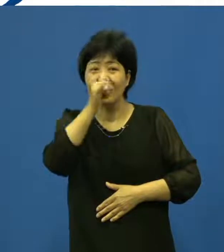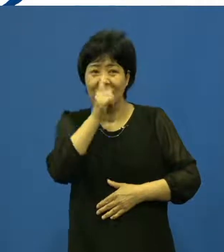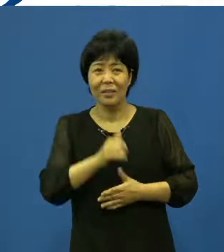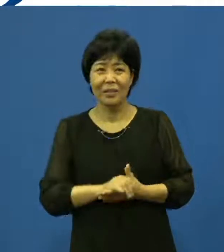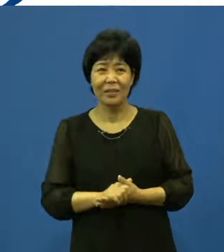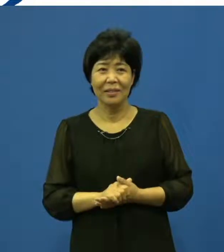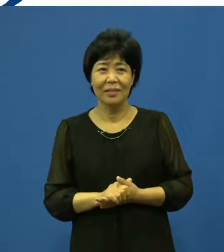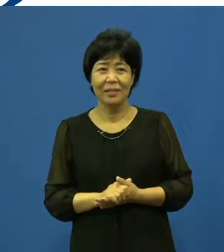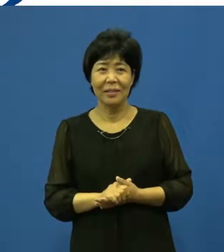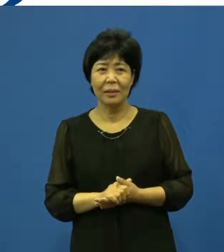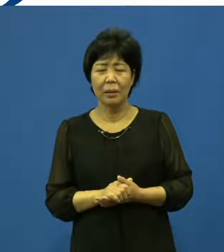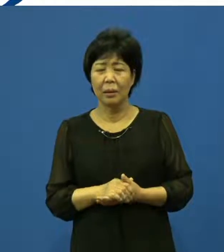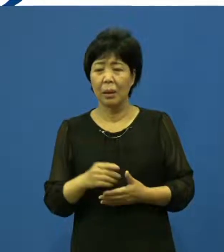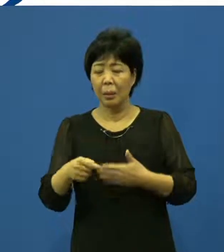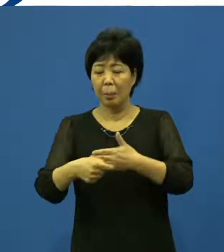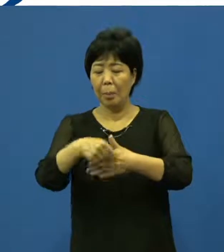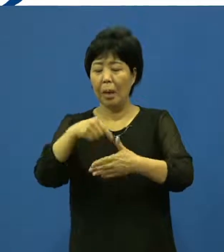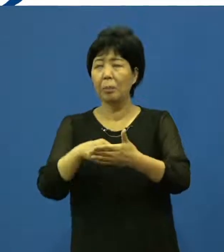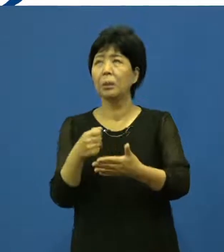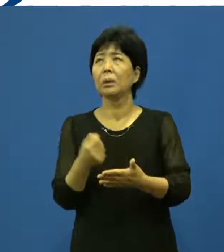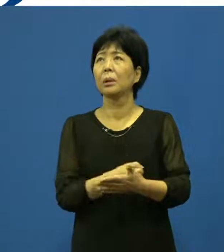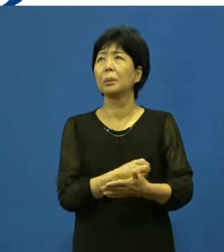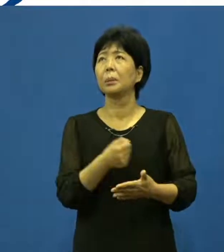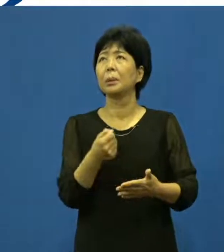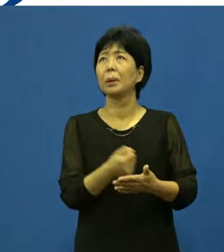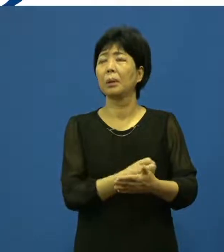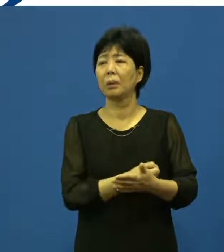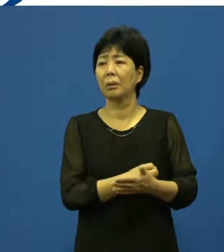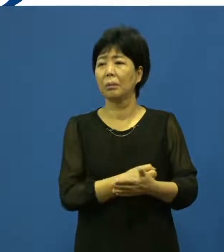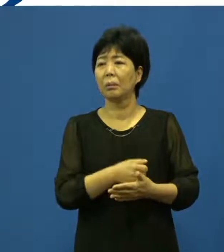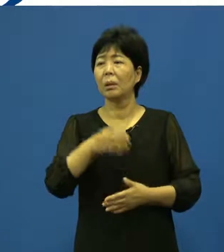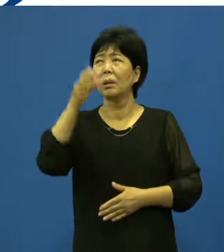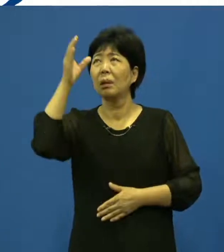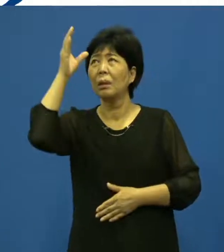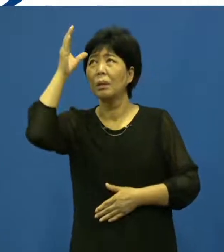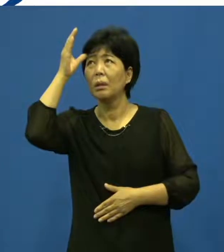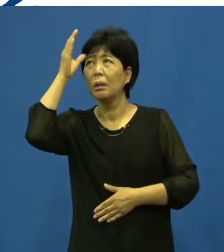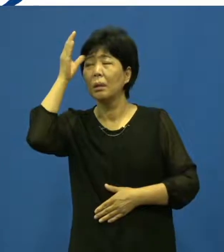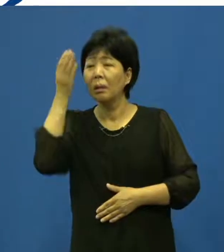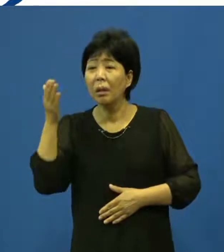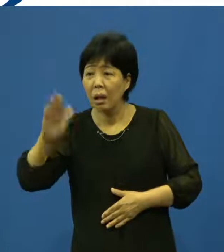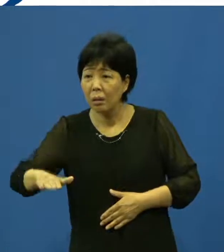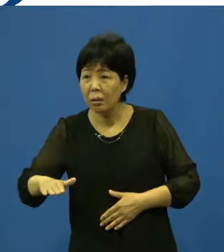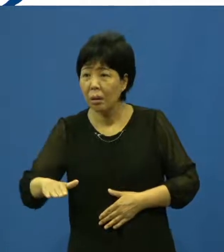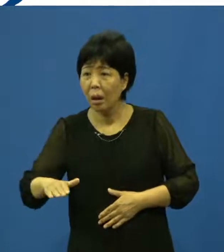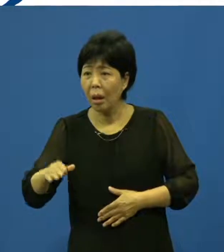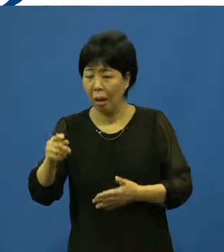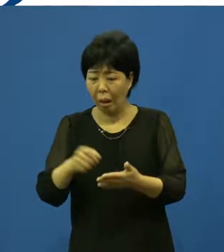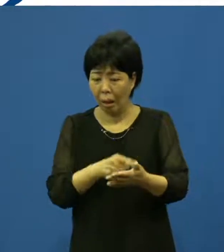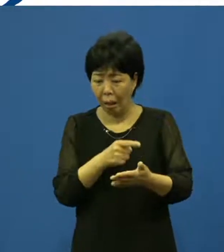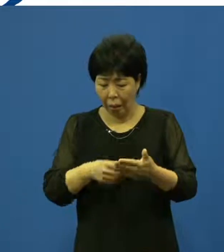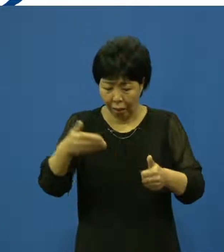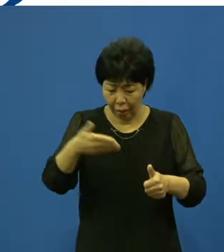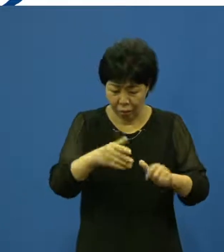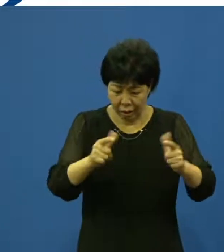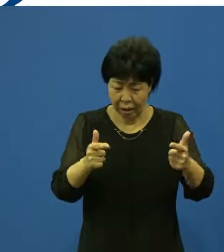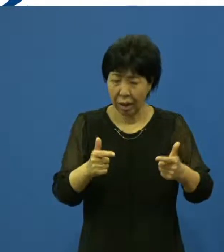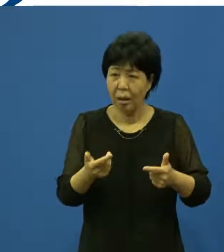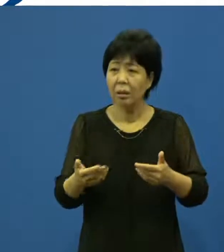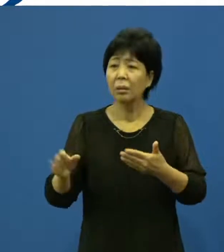여러분, 왜 섭섭해지는 것이죠? 기대한 것이 있기 때문입니다. 나는 아무래도 섭섭하지